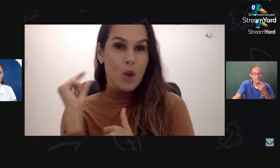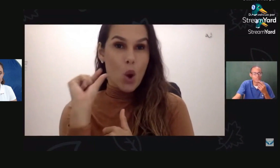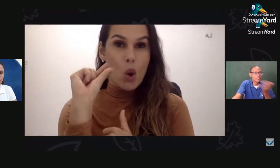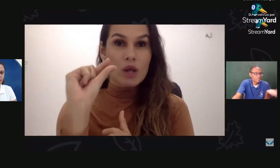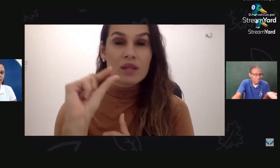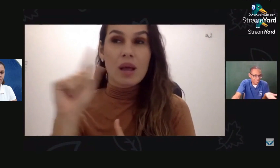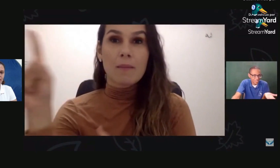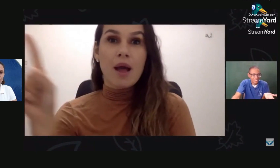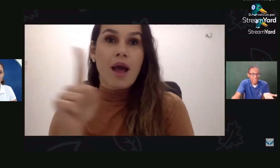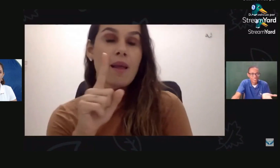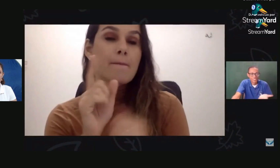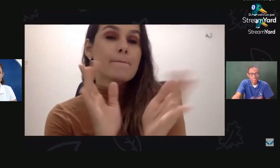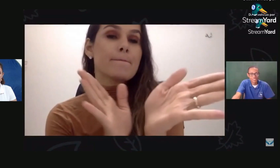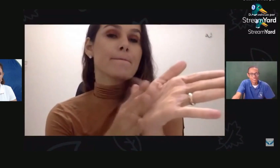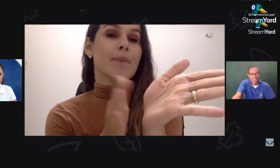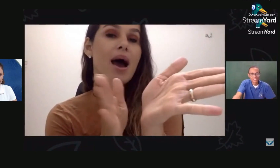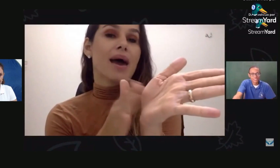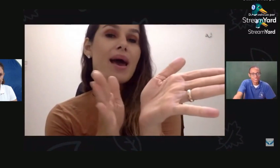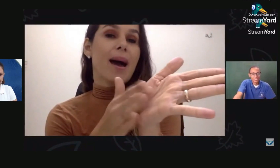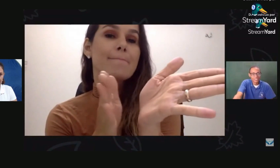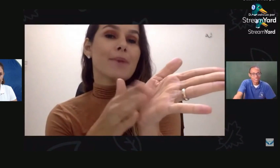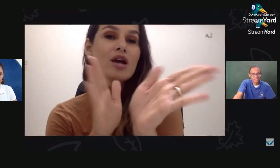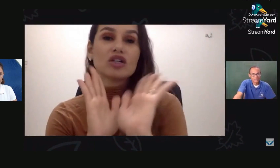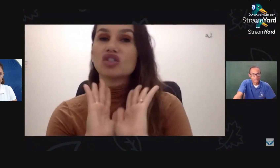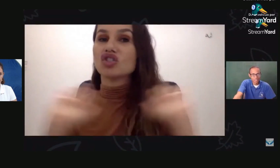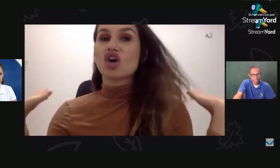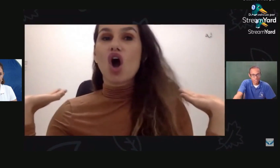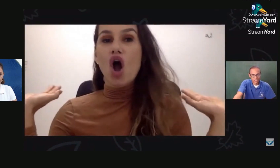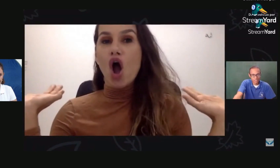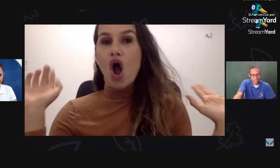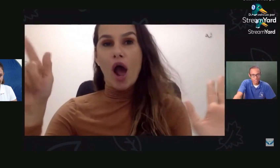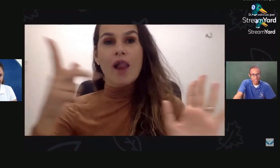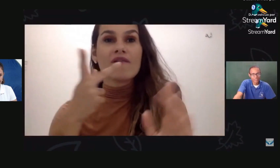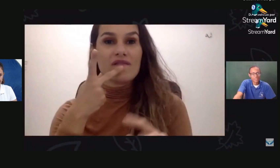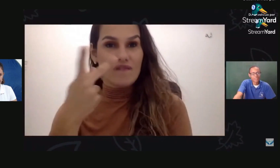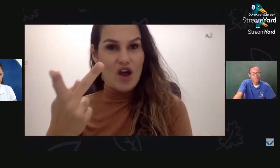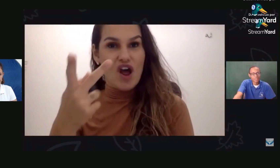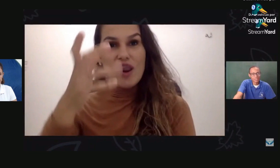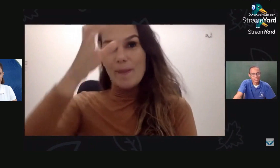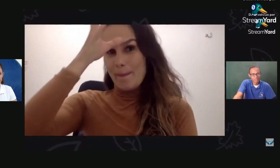Transformei, superei várias coisas. Então, assim, olha,